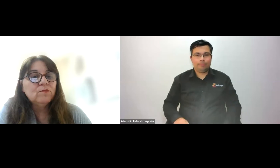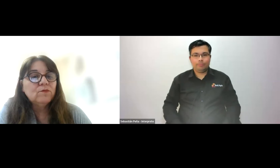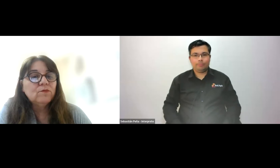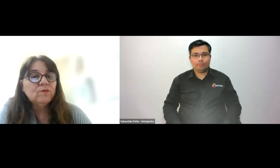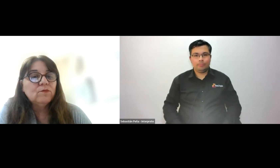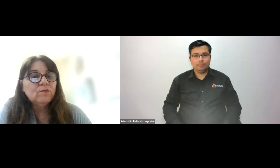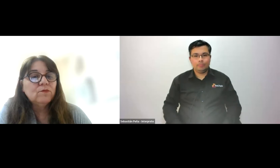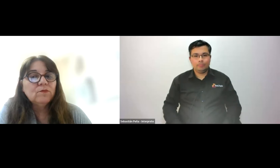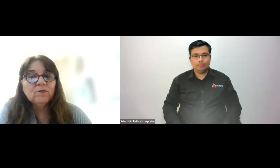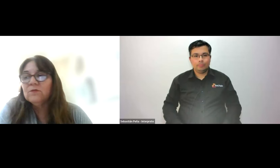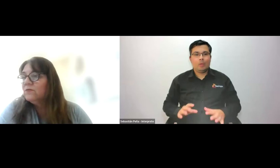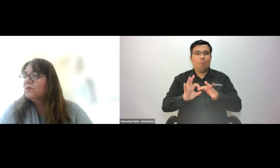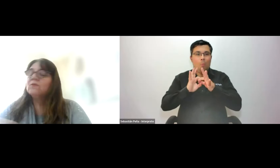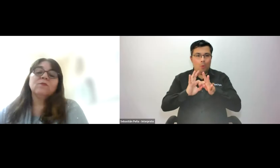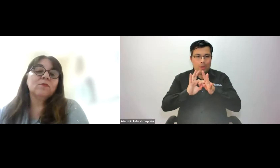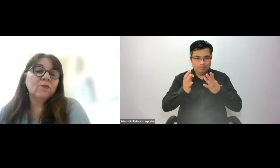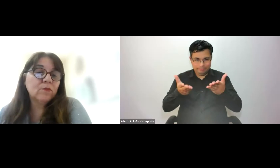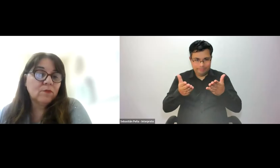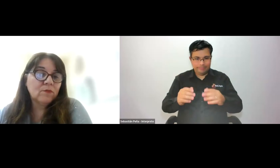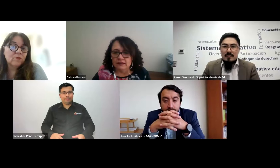Muchas gracias, Marcela.